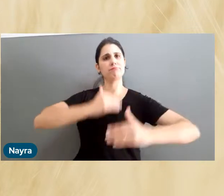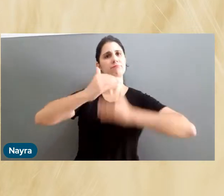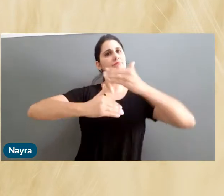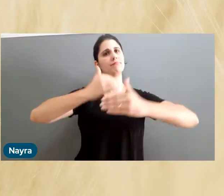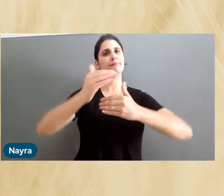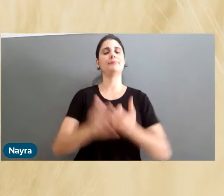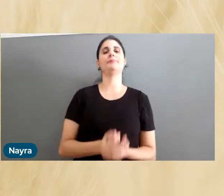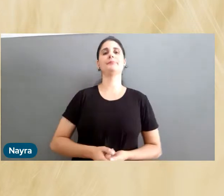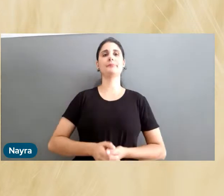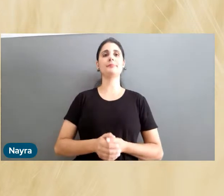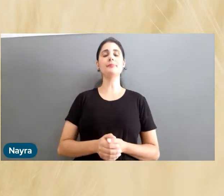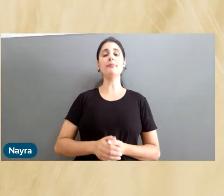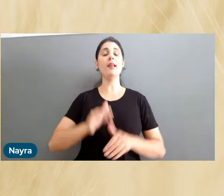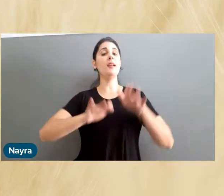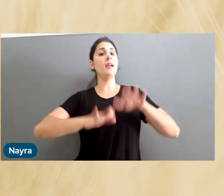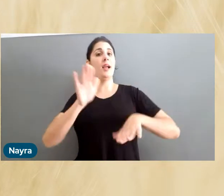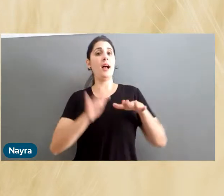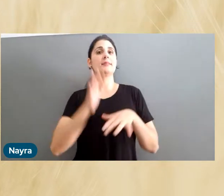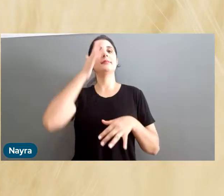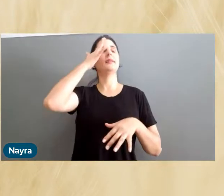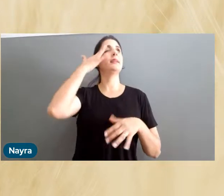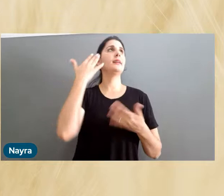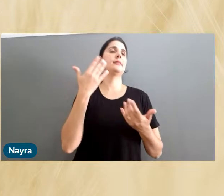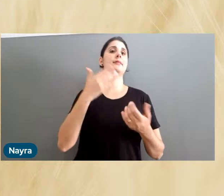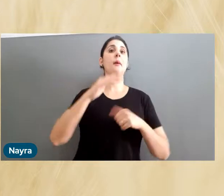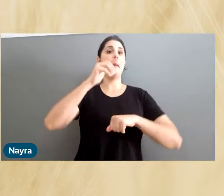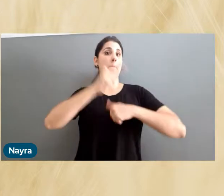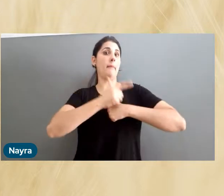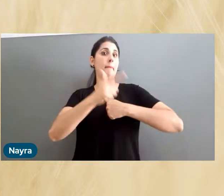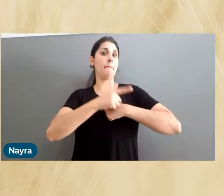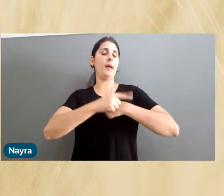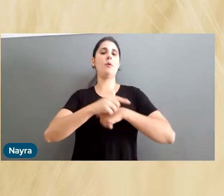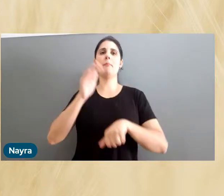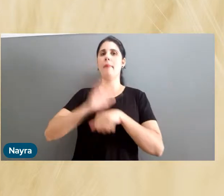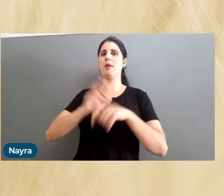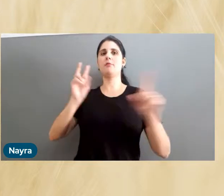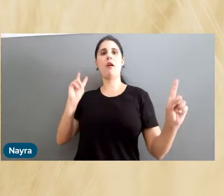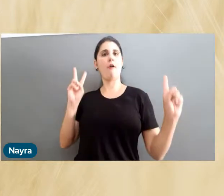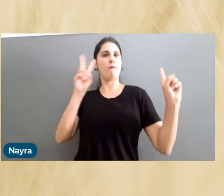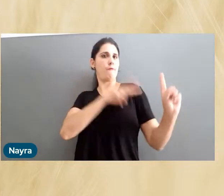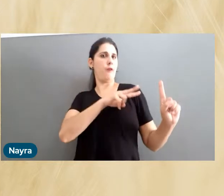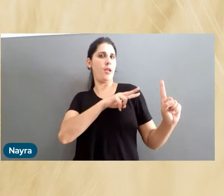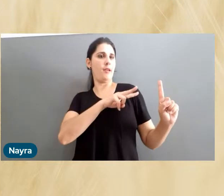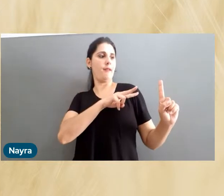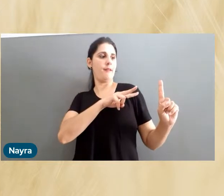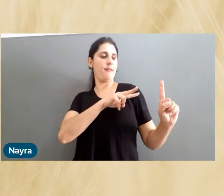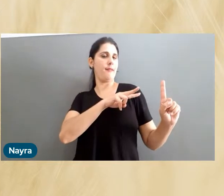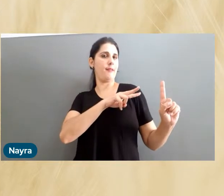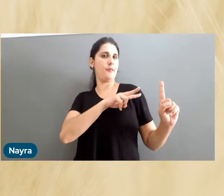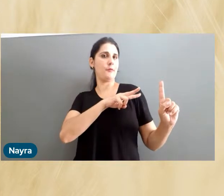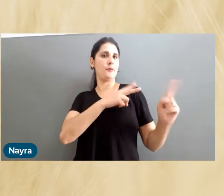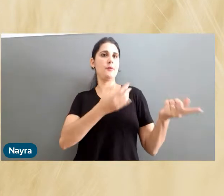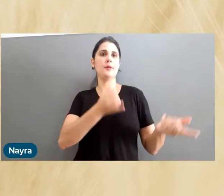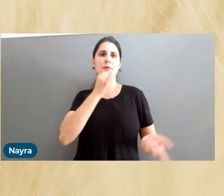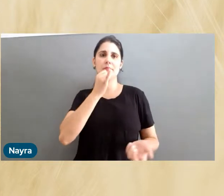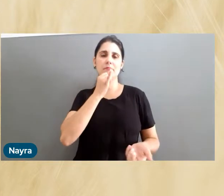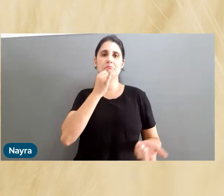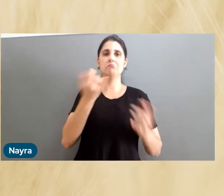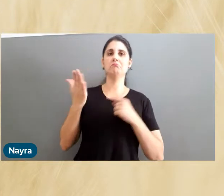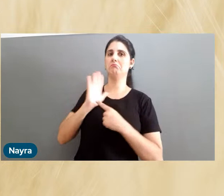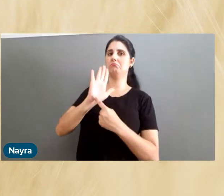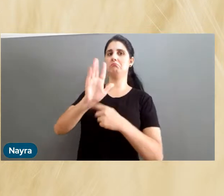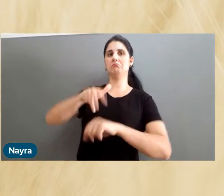Às vezes, alguns papéis terão maior visibilidade, notoriedade, exemplificação pública.